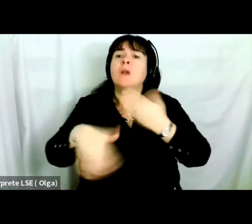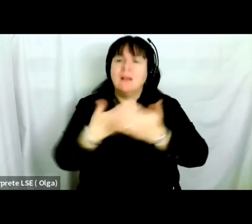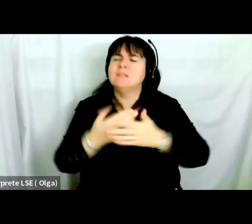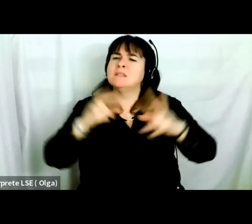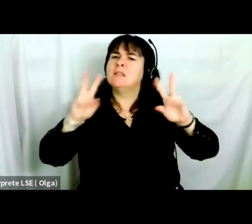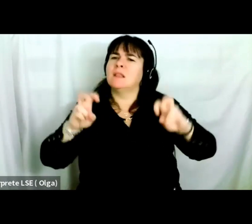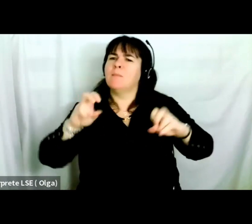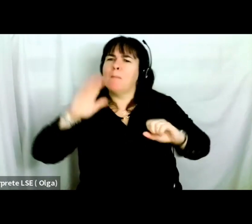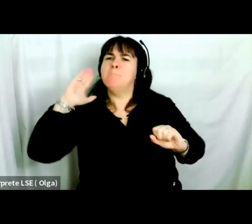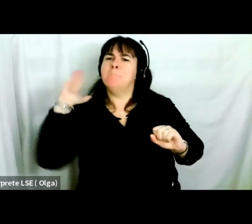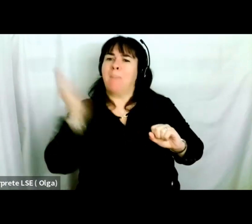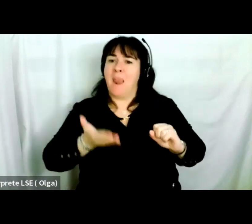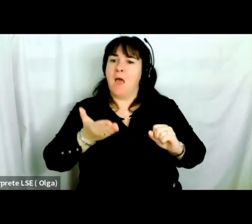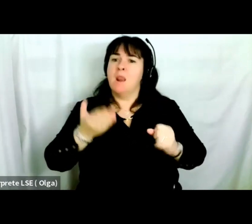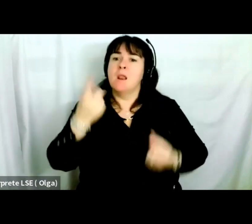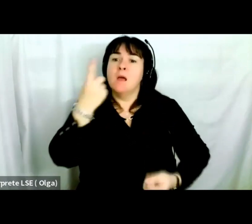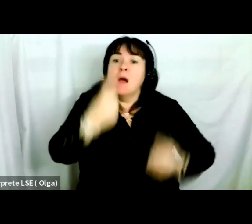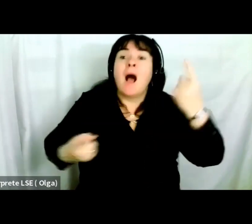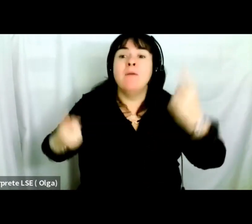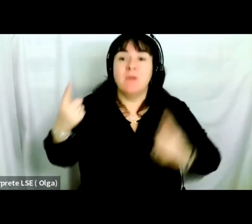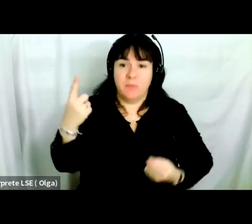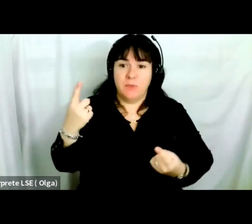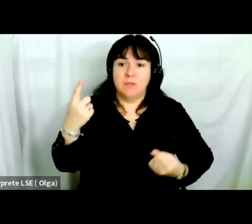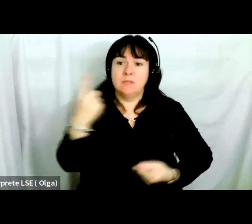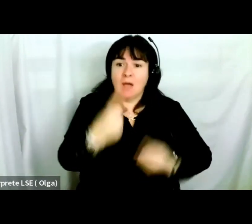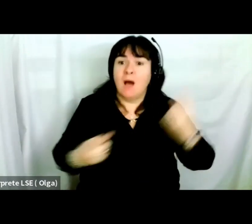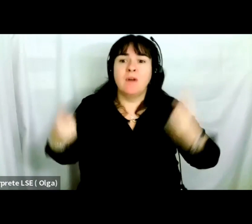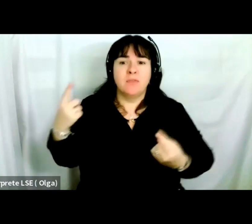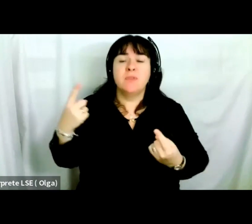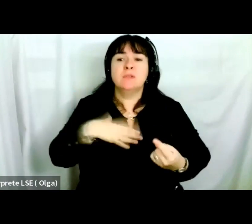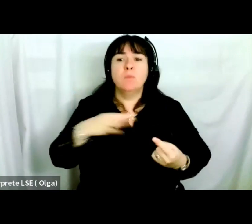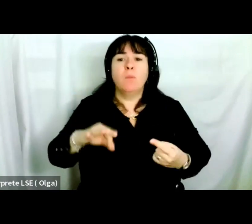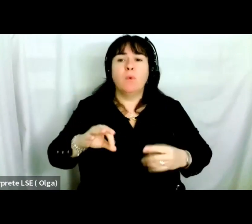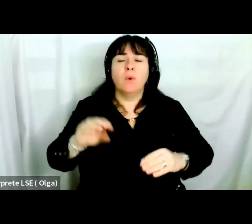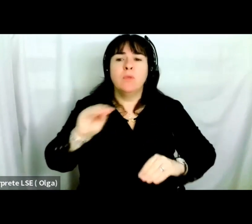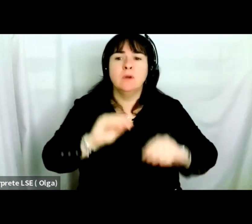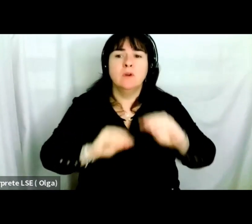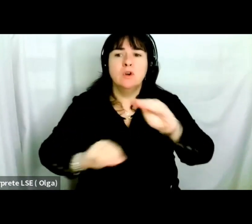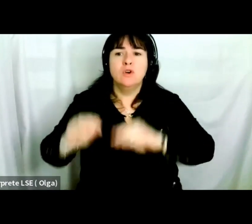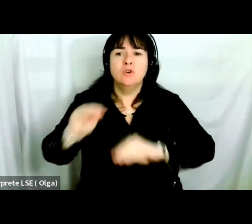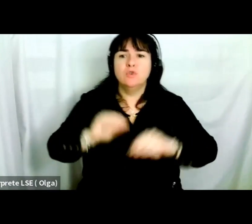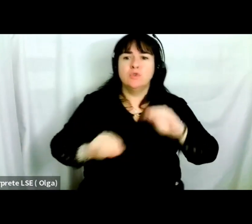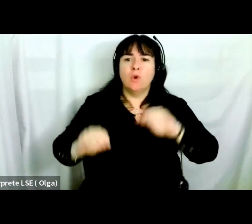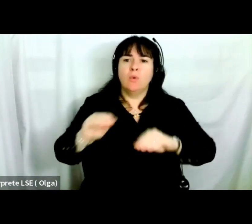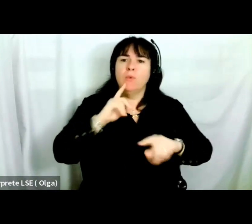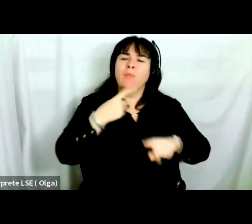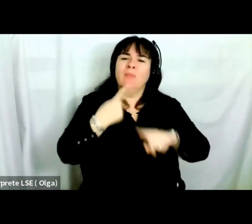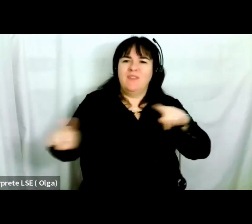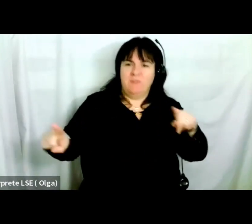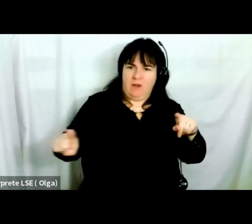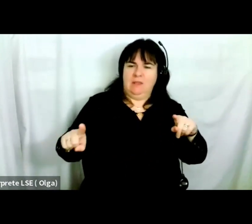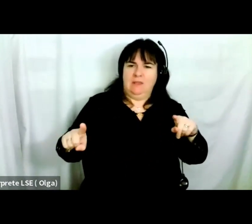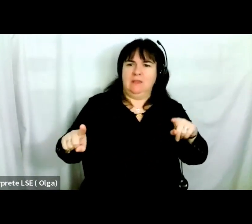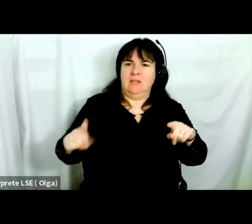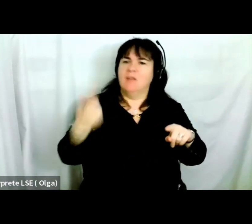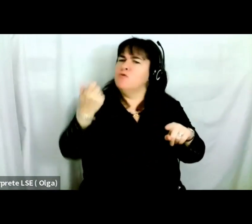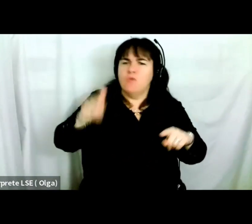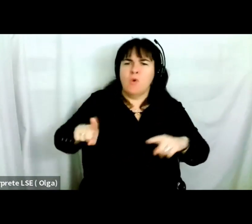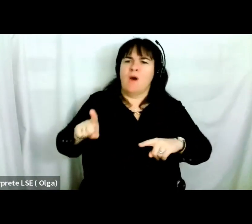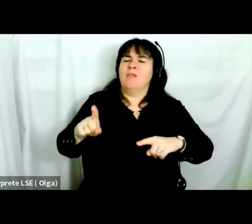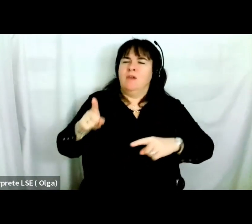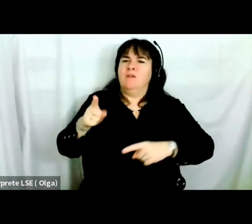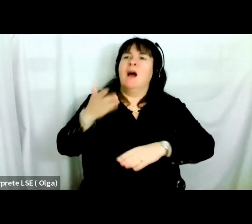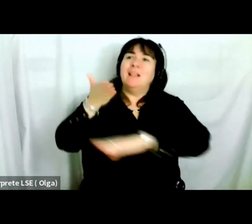en ocasiones, en algunos supuestos, podrían solucionarse de una manera diferente a acudir a los